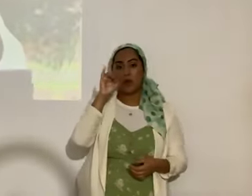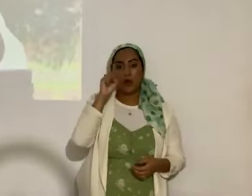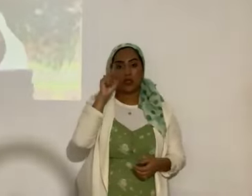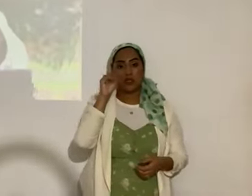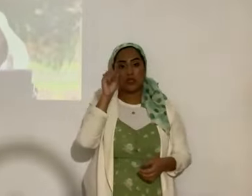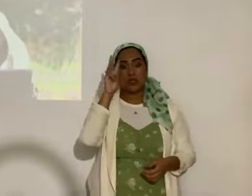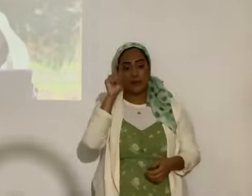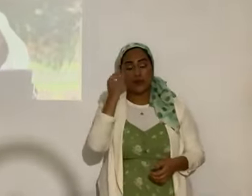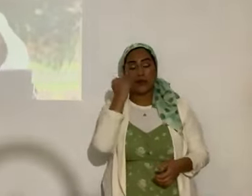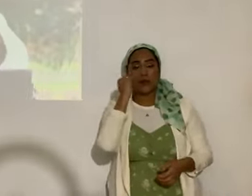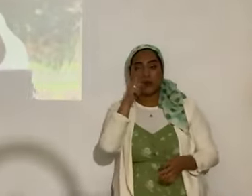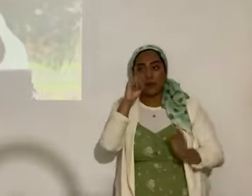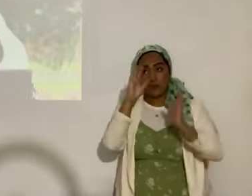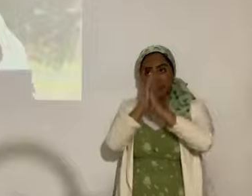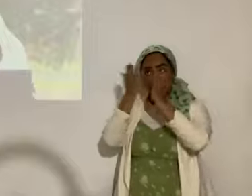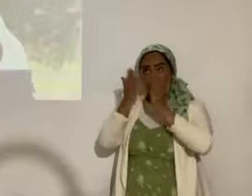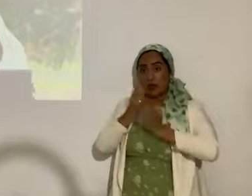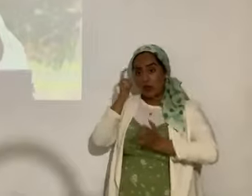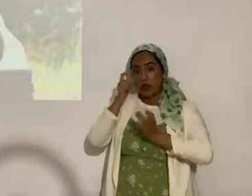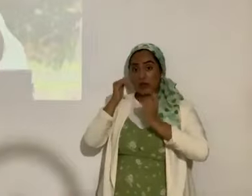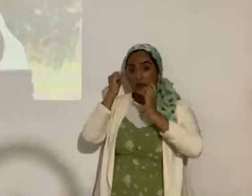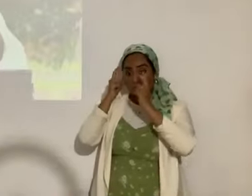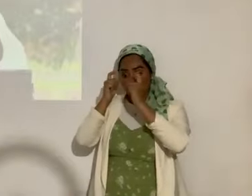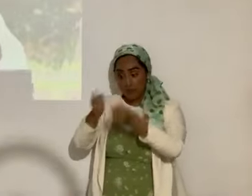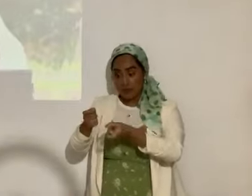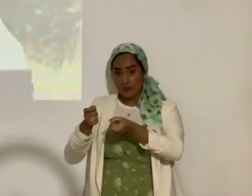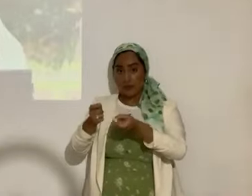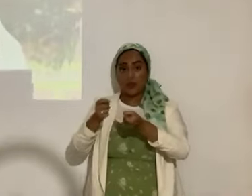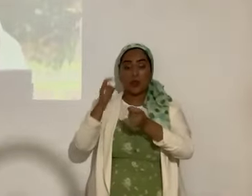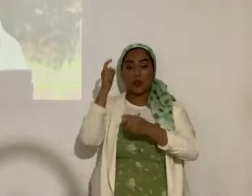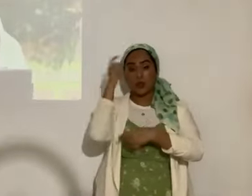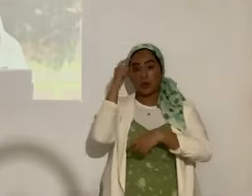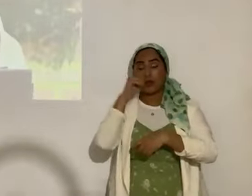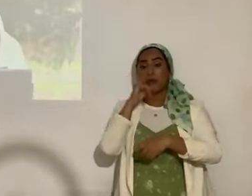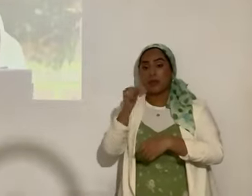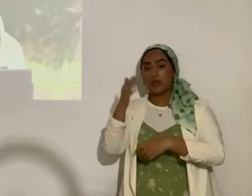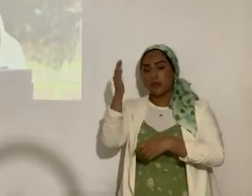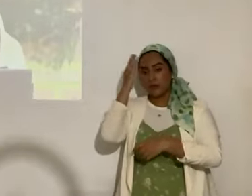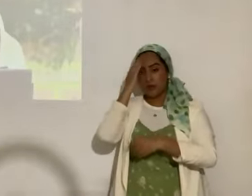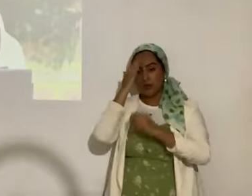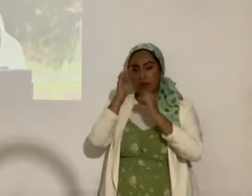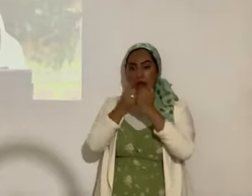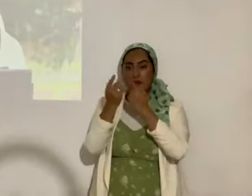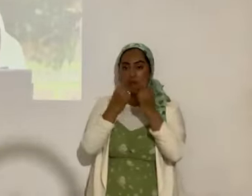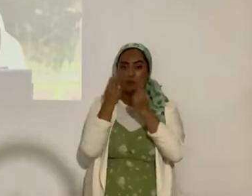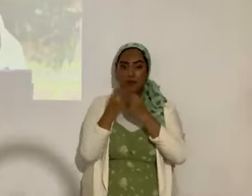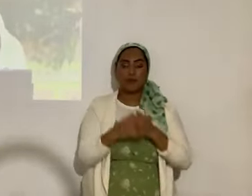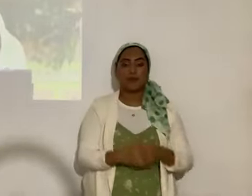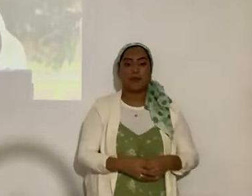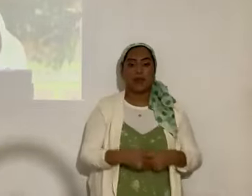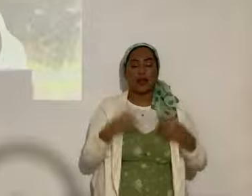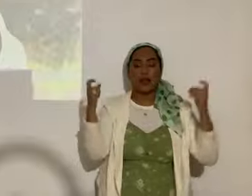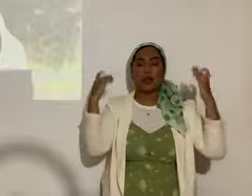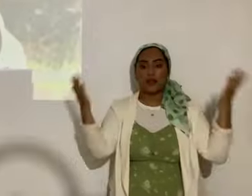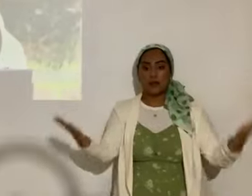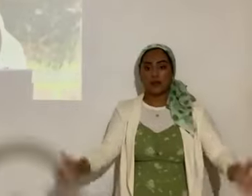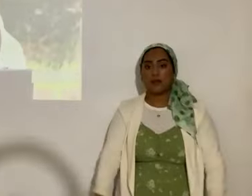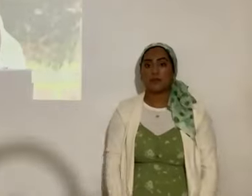Y si tú pides la sabiduría te la concede y la sabiduría es el saber cómo hacer las cosas Aleluya